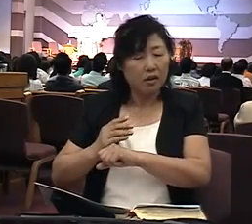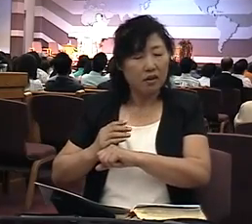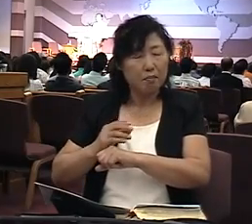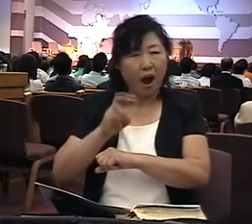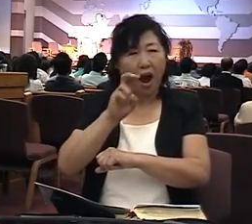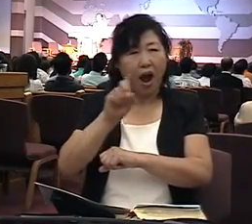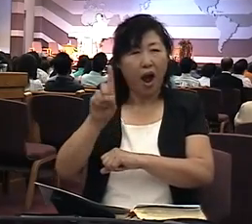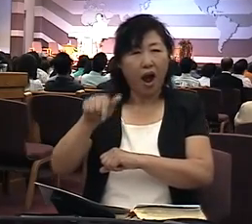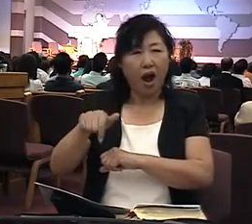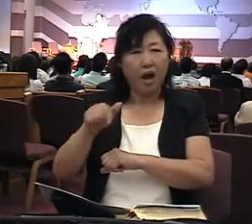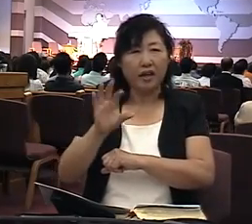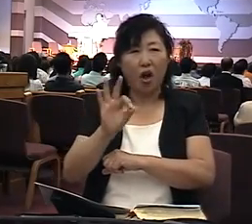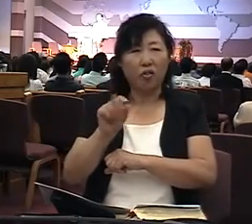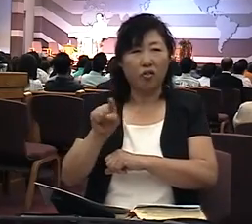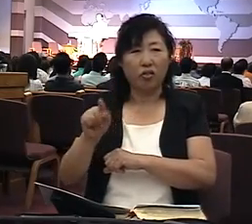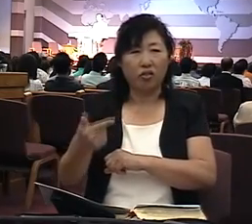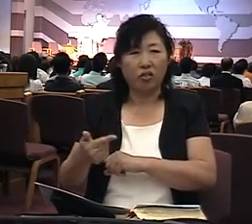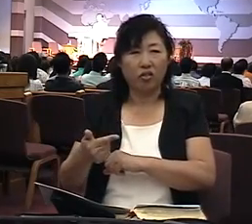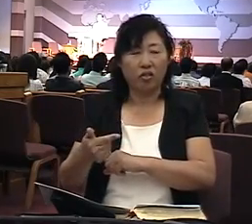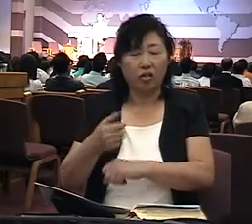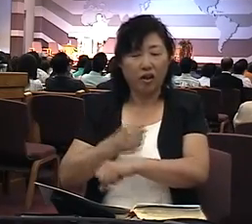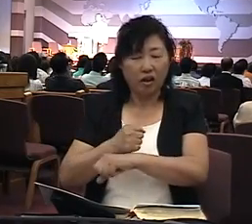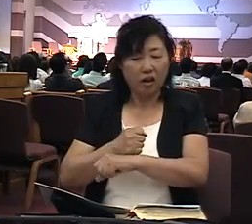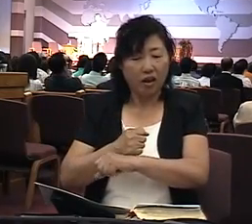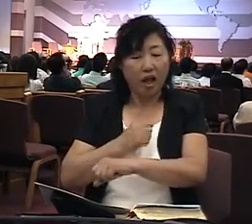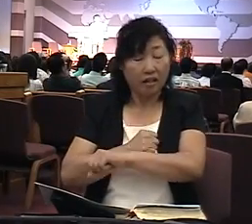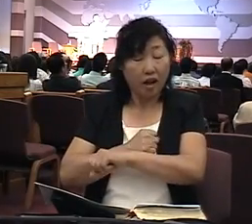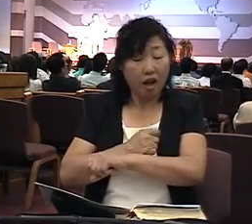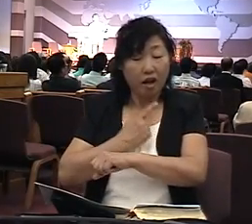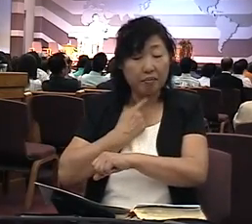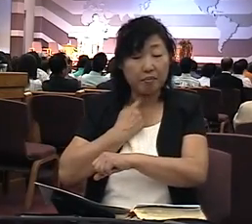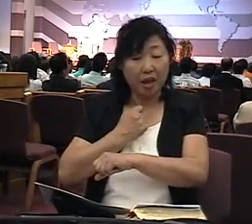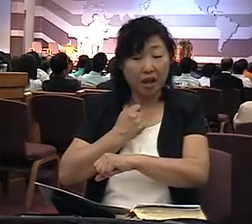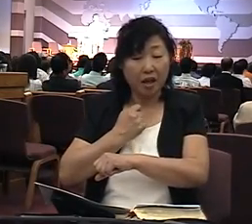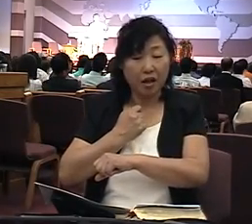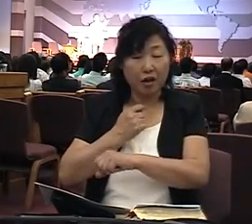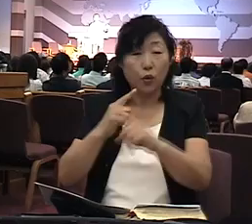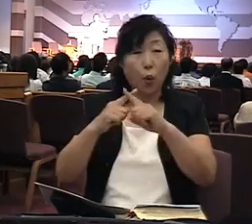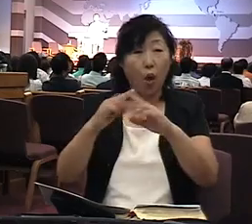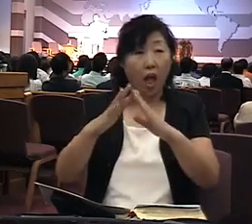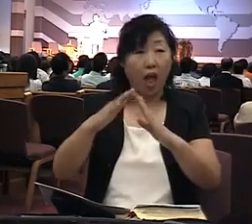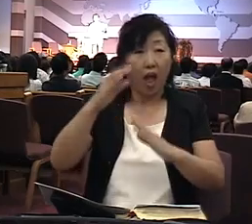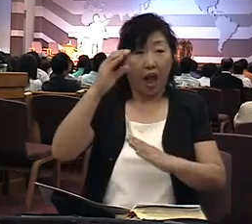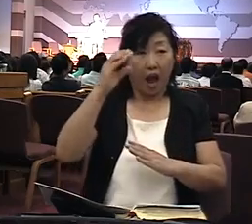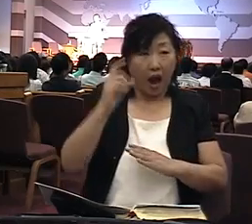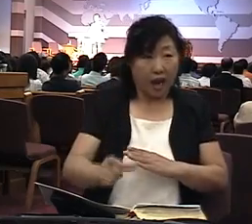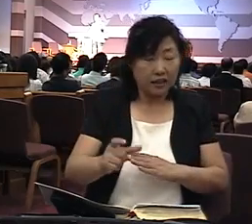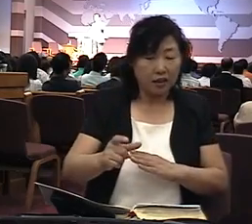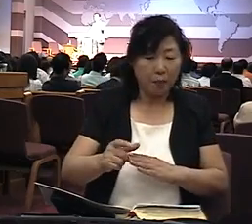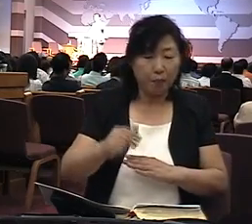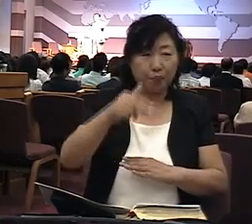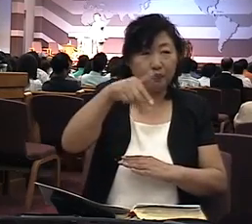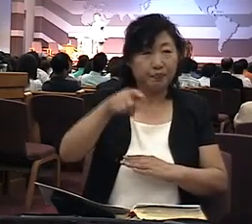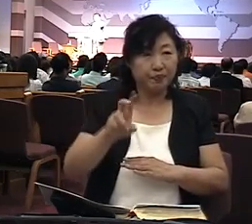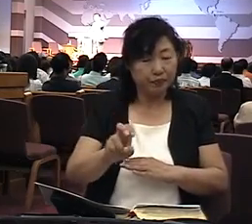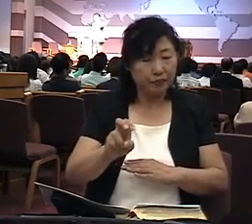없습니다. 우리 교회의 강점이자 반드시 지켜야 되는 전통이라고 그